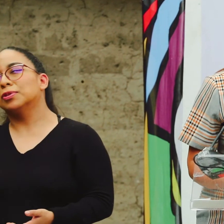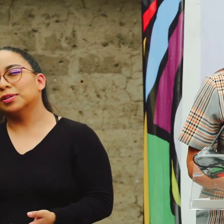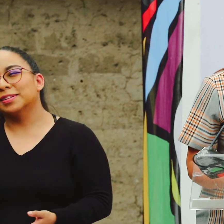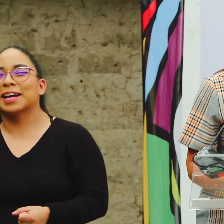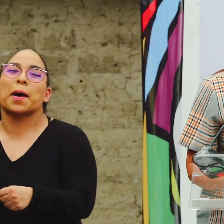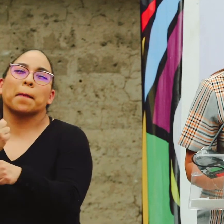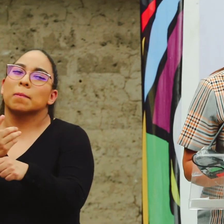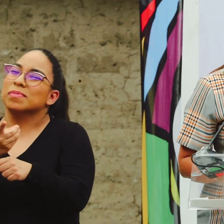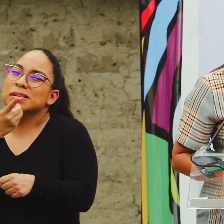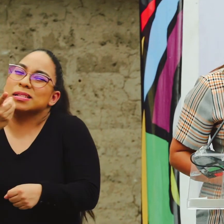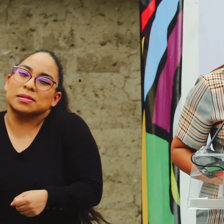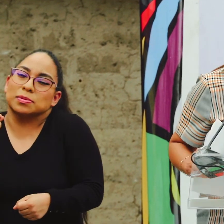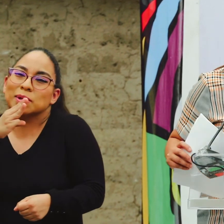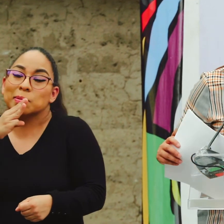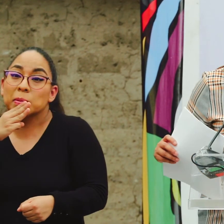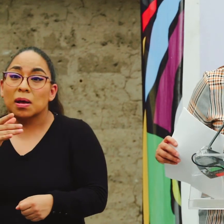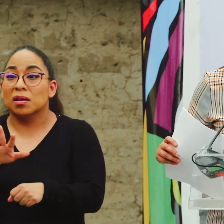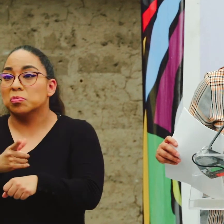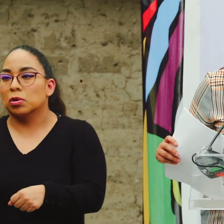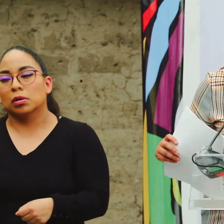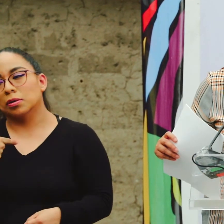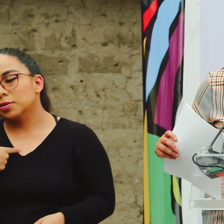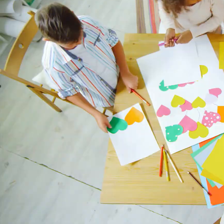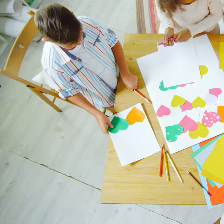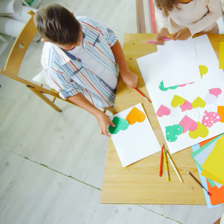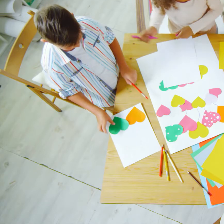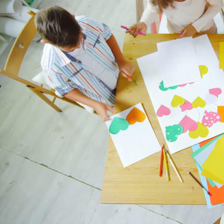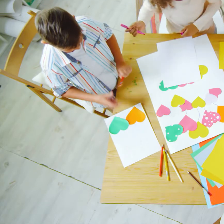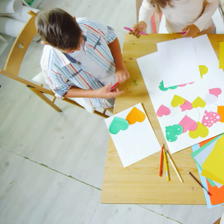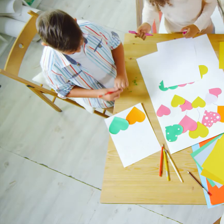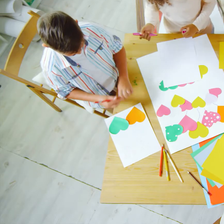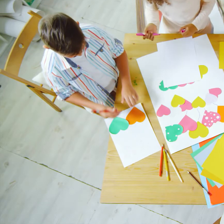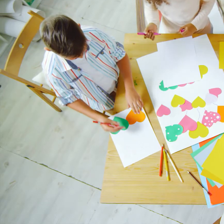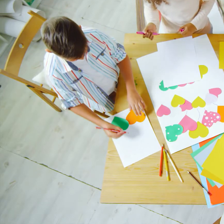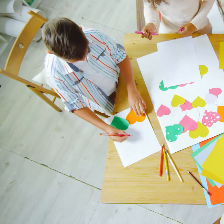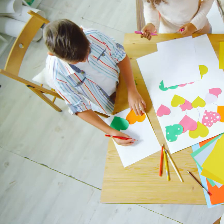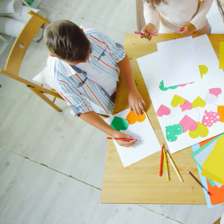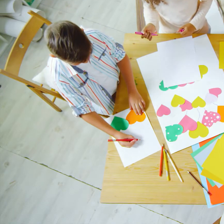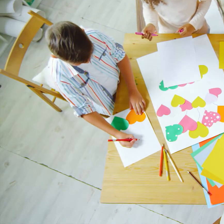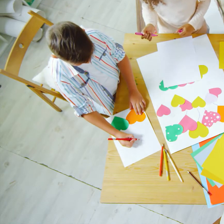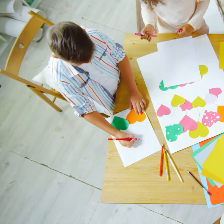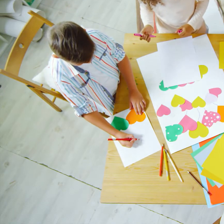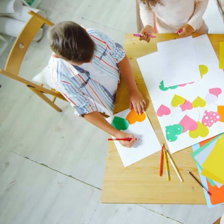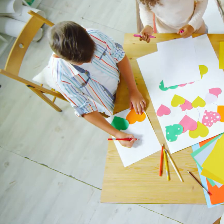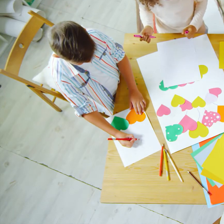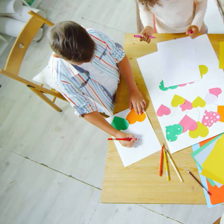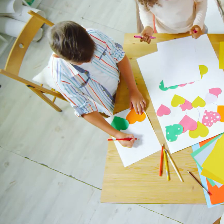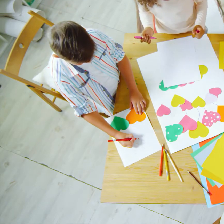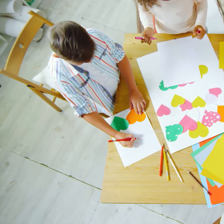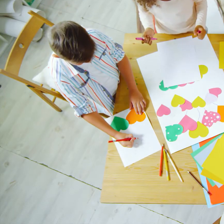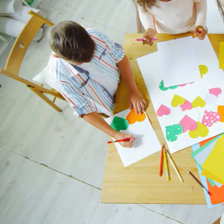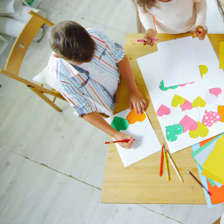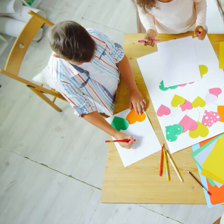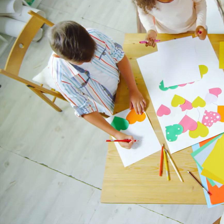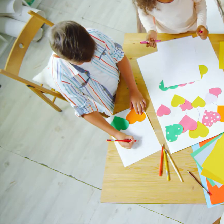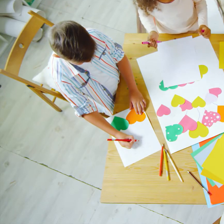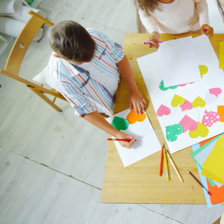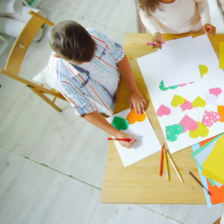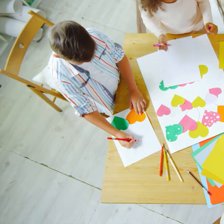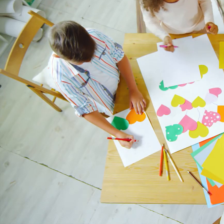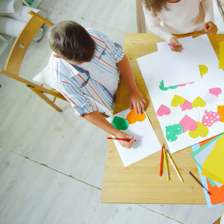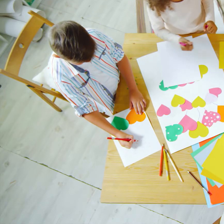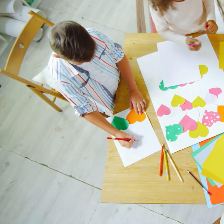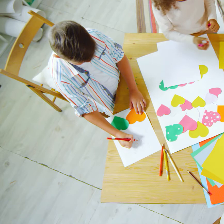las que, insisto, más tenemos el cuidado de nuestros hijos e hijas, pero realmente va a ser en